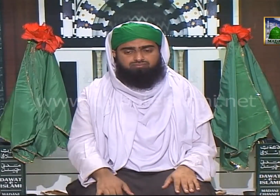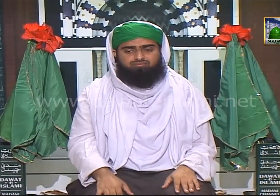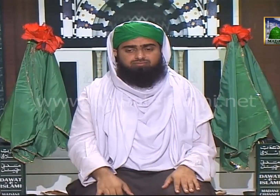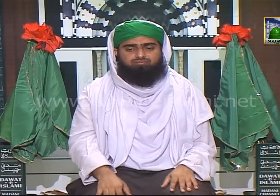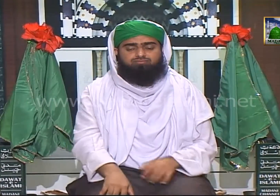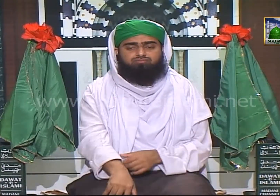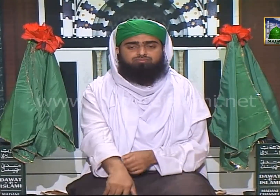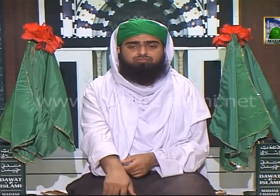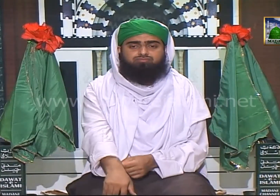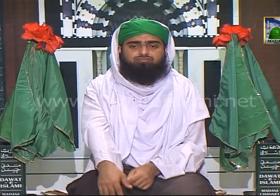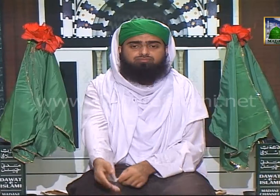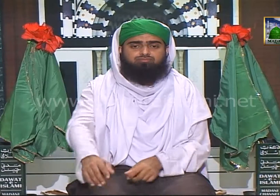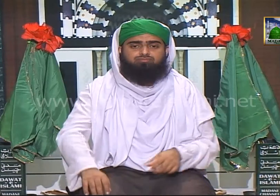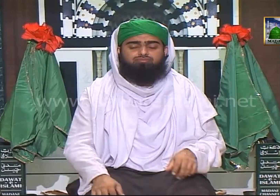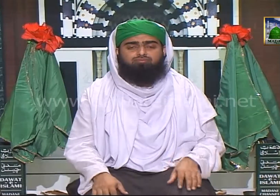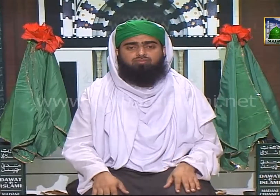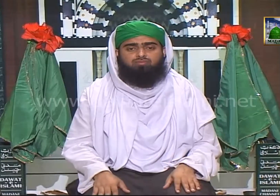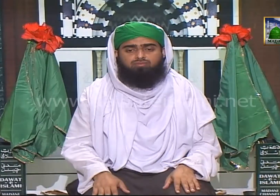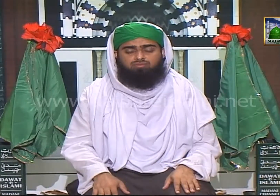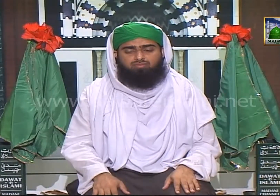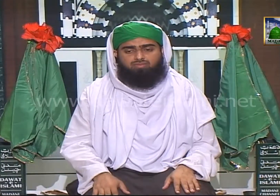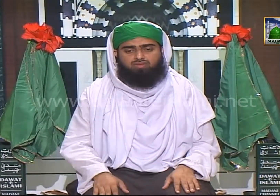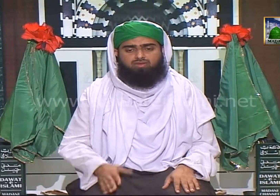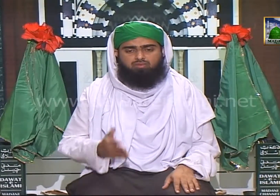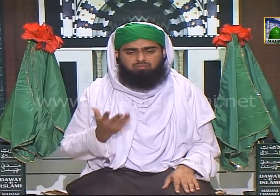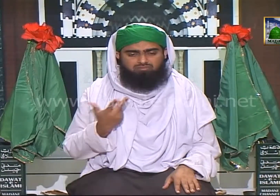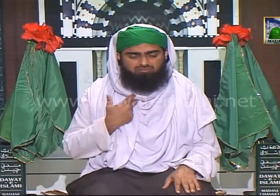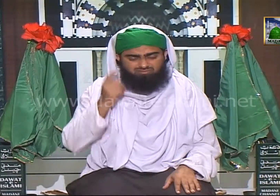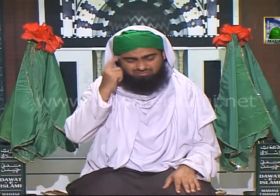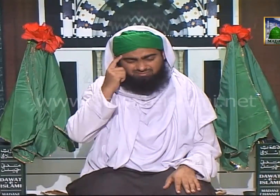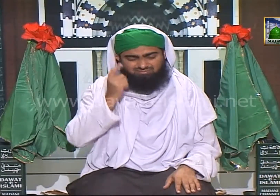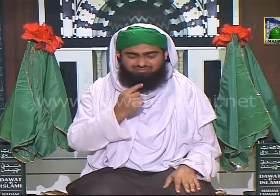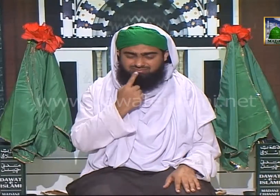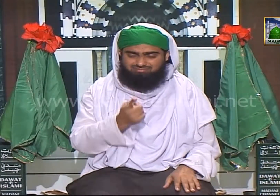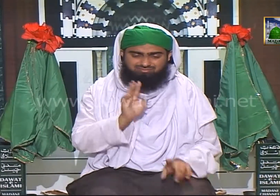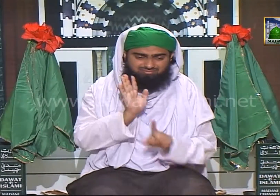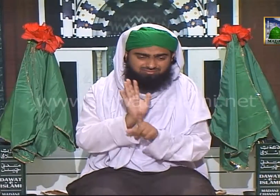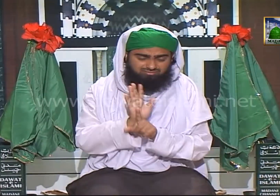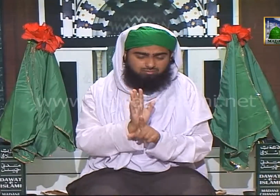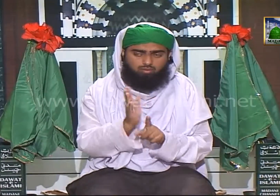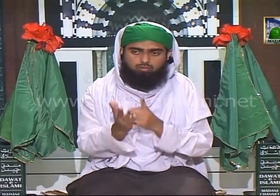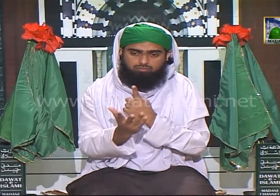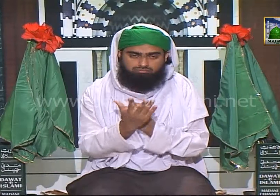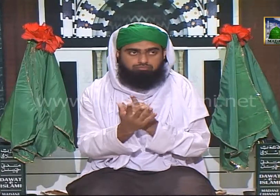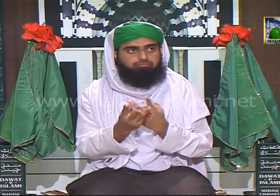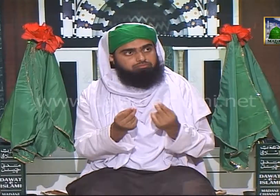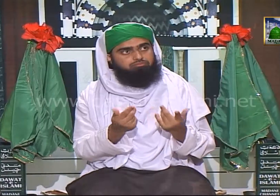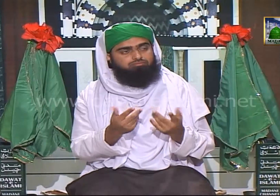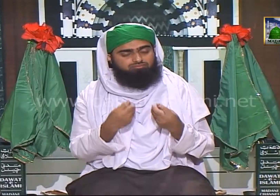مطلب نقاد قسم کا ذہن ہوتا ہے، تو فوراً وہ اگلا جھوٹ بولتا ہے یا 19 کرتا ہے کوئی بات یا گول کرتا